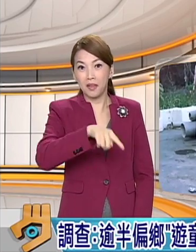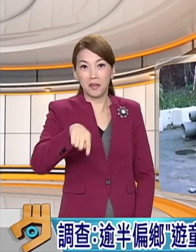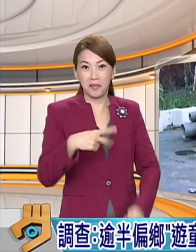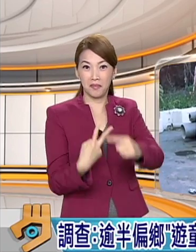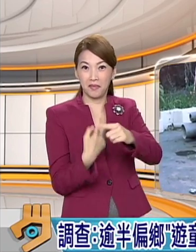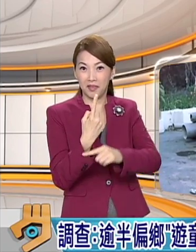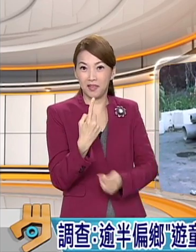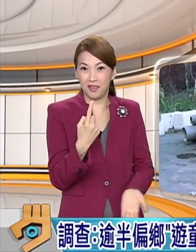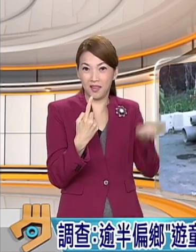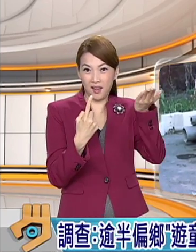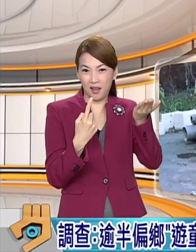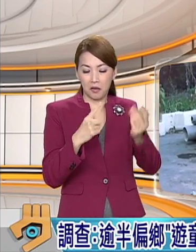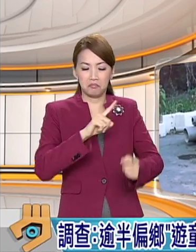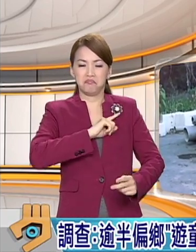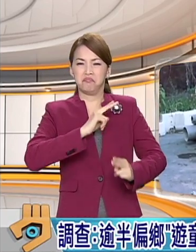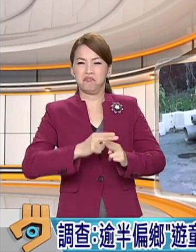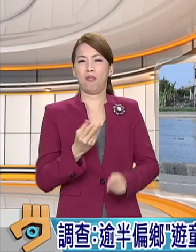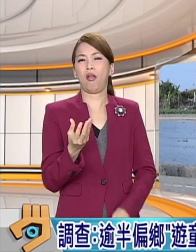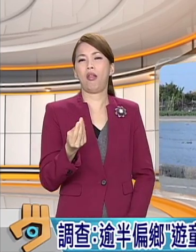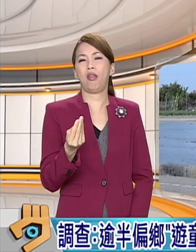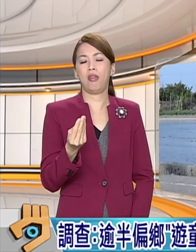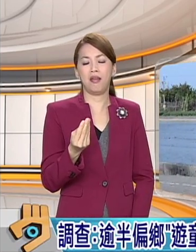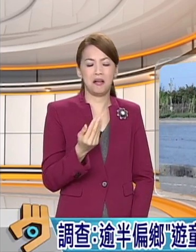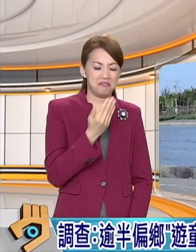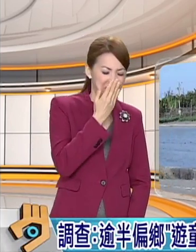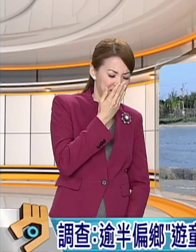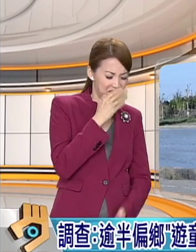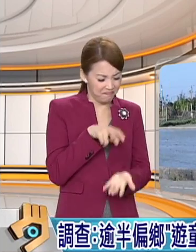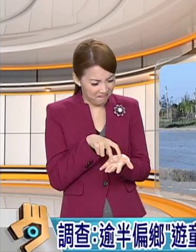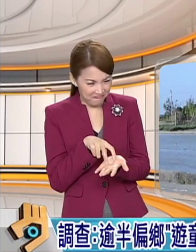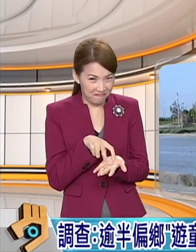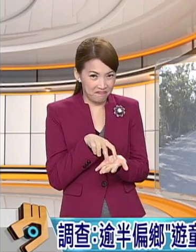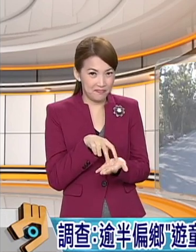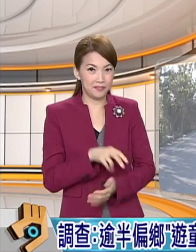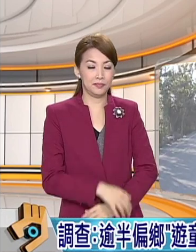童有一半以上比较缺乏自信。